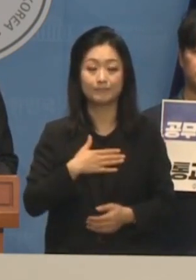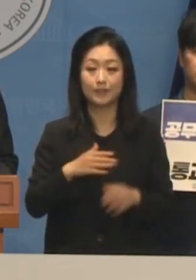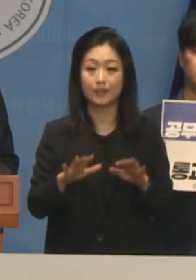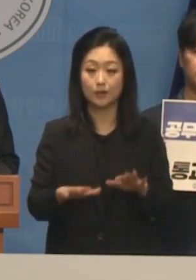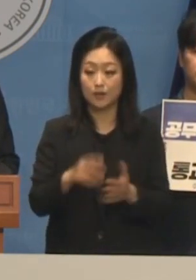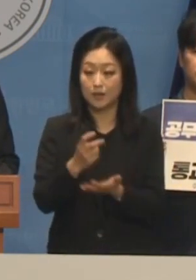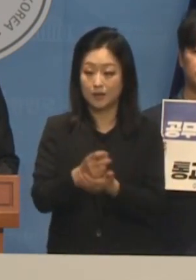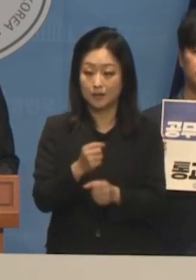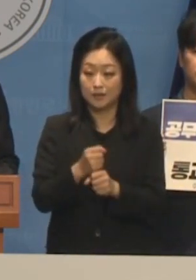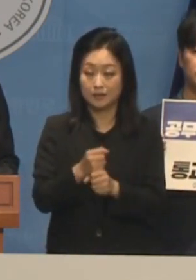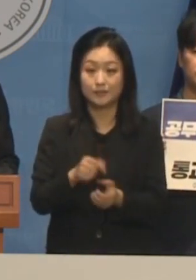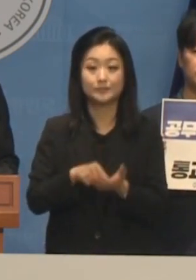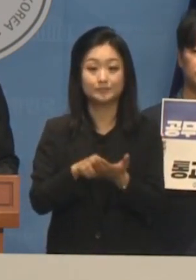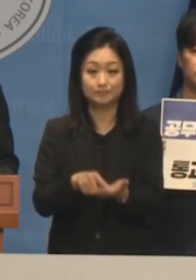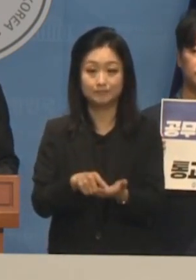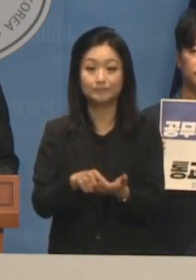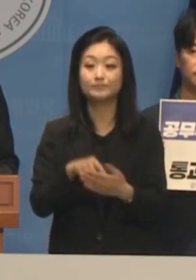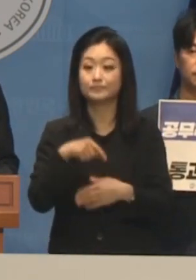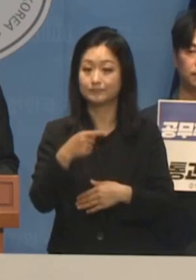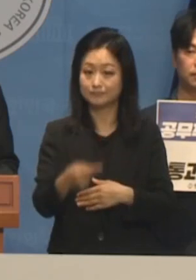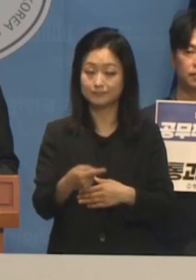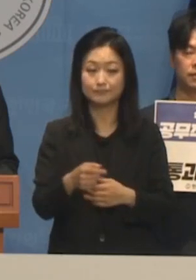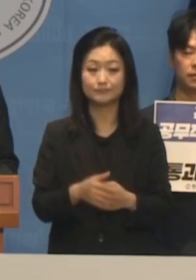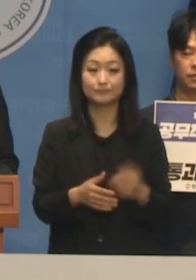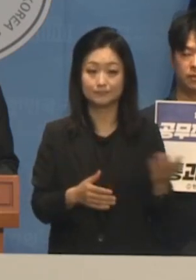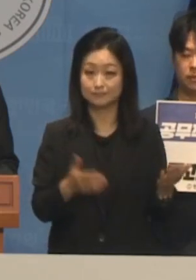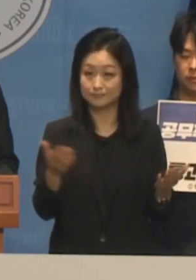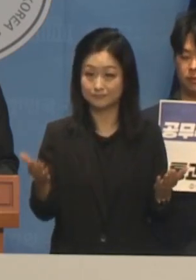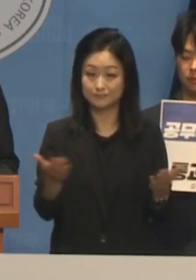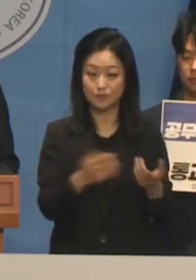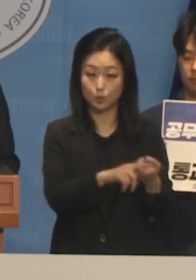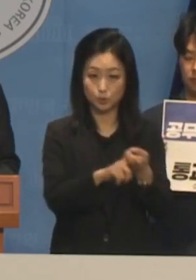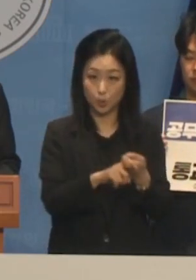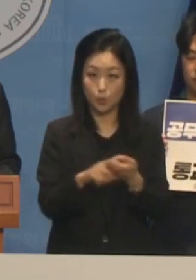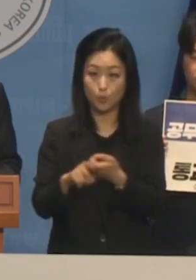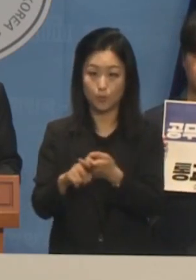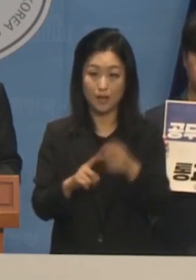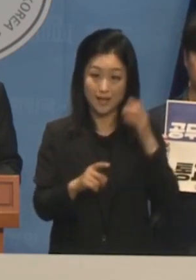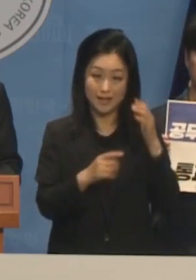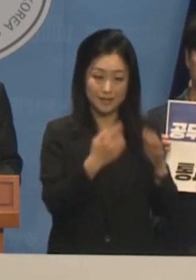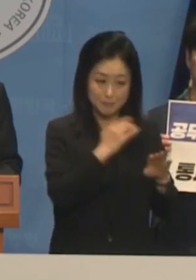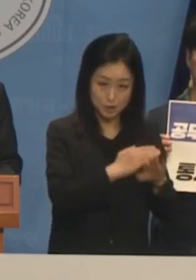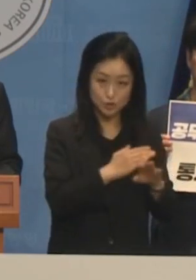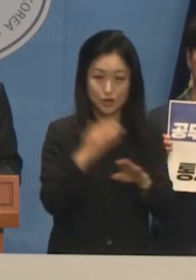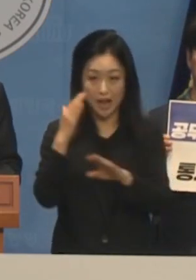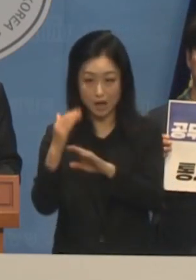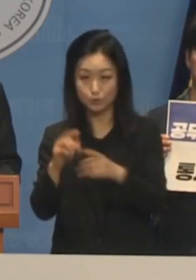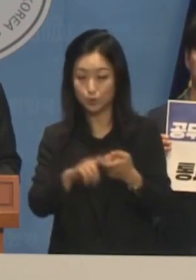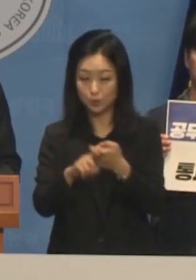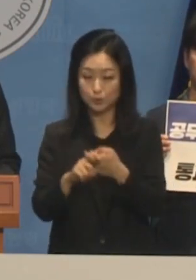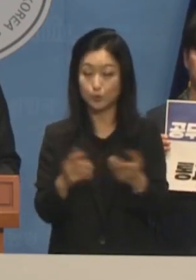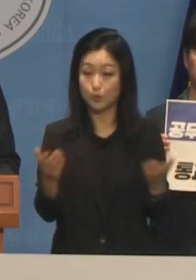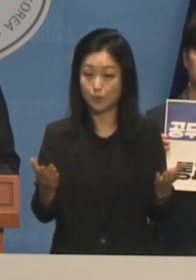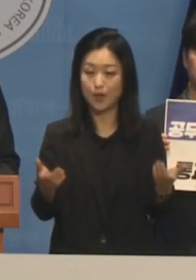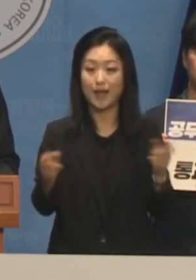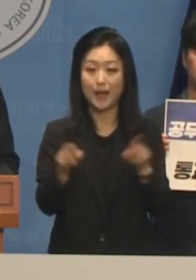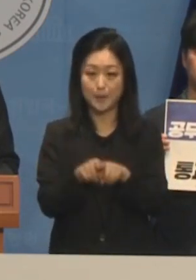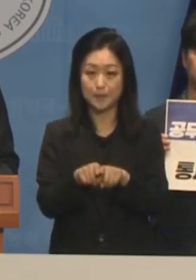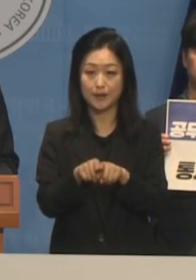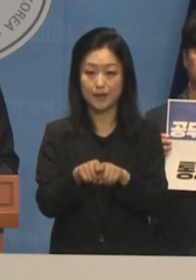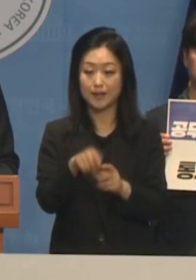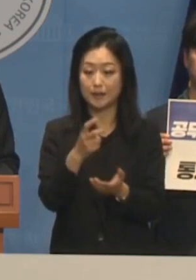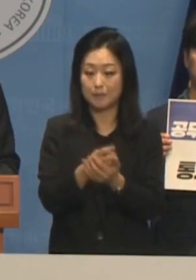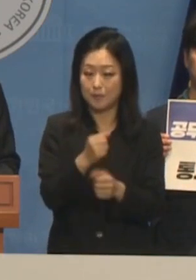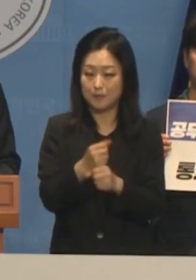법안 발의를 시작으로 양대 노총 여러분과 함께 공무직위원회법 국회 논의에 더욱